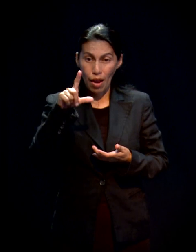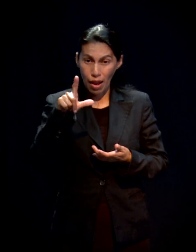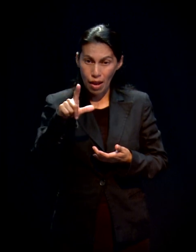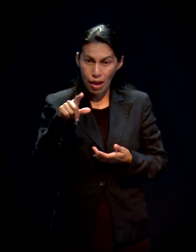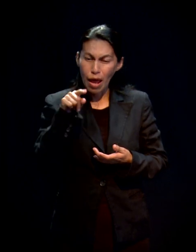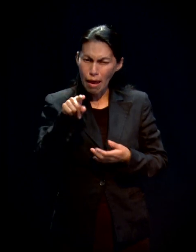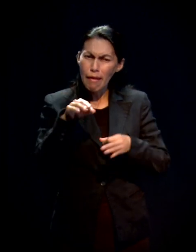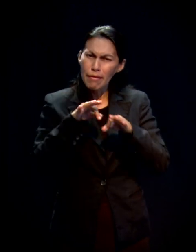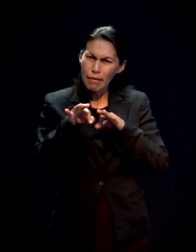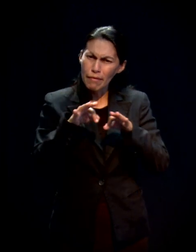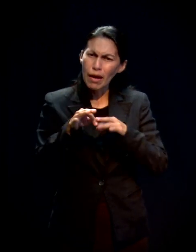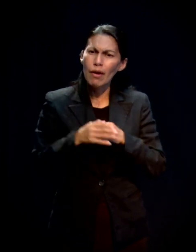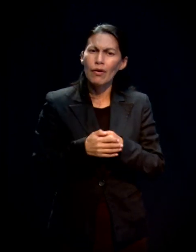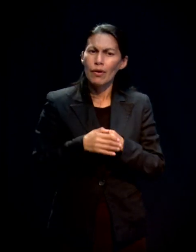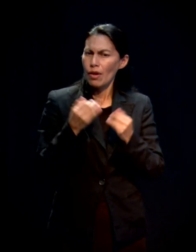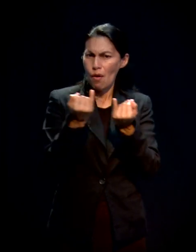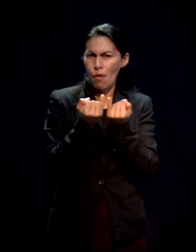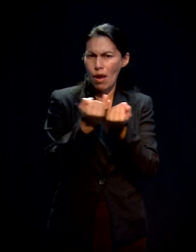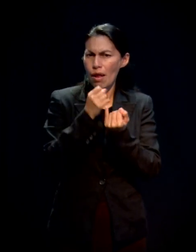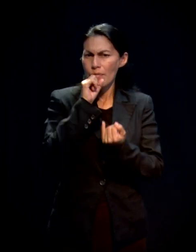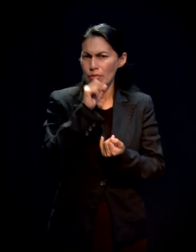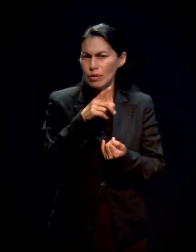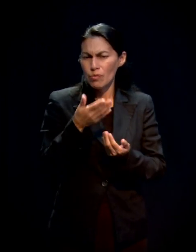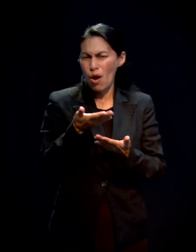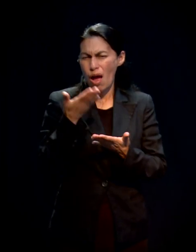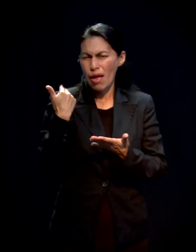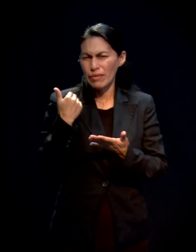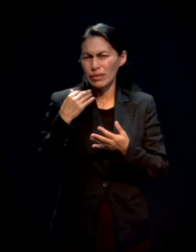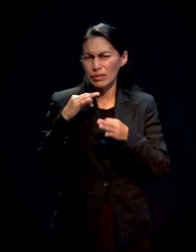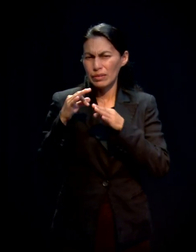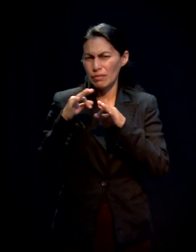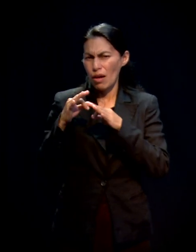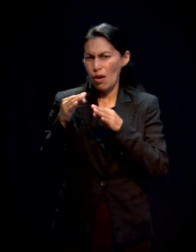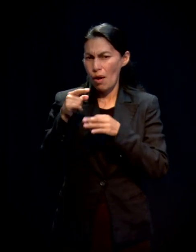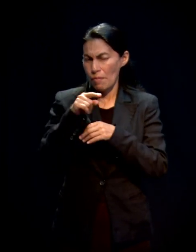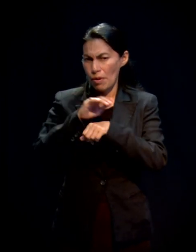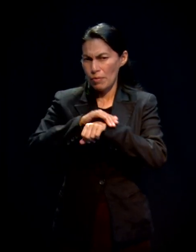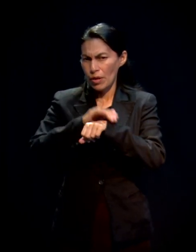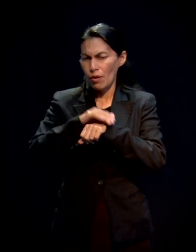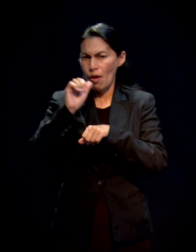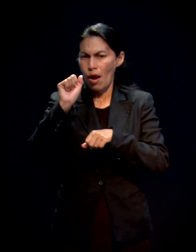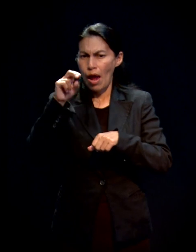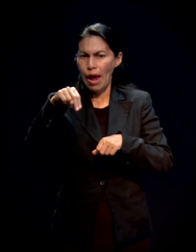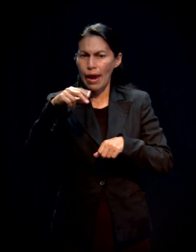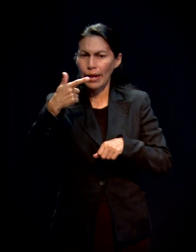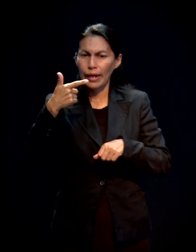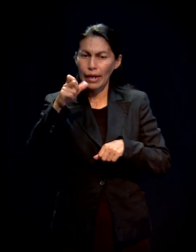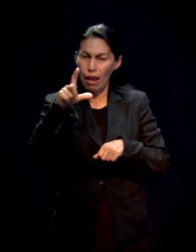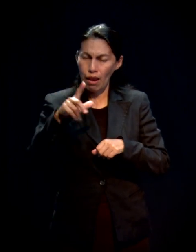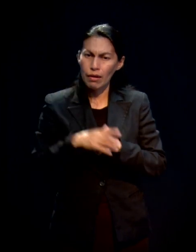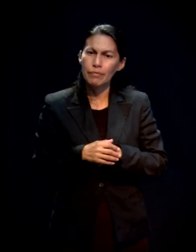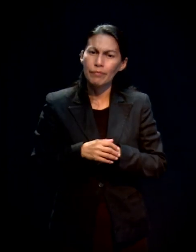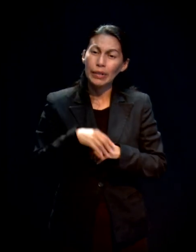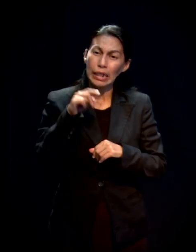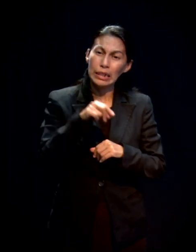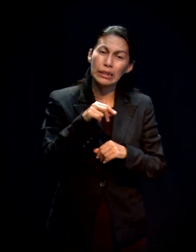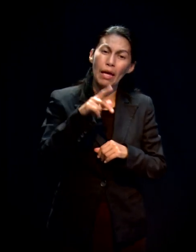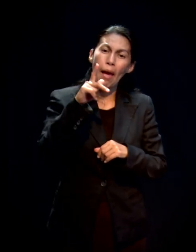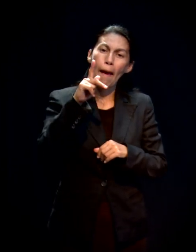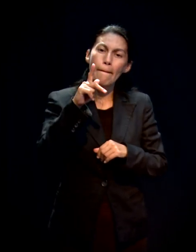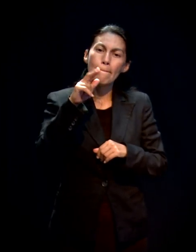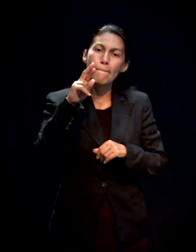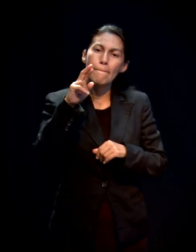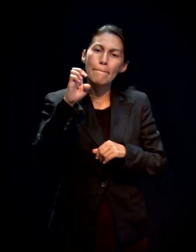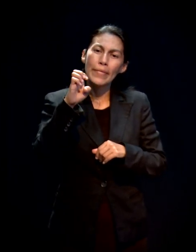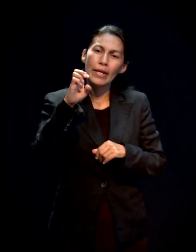lo mismo que había le habían ofrecido a mi amigo ángel entonces éste dije no es como voy a